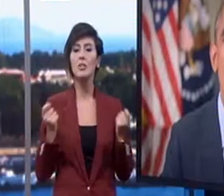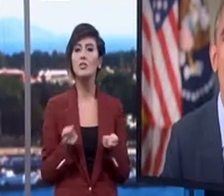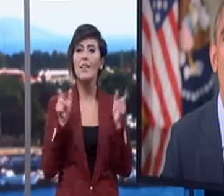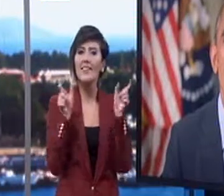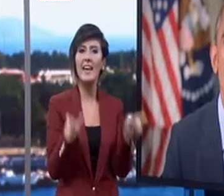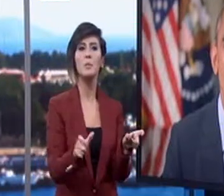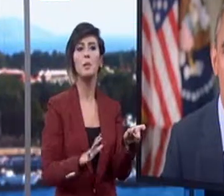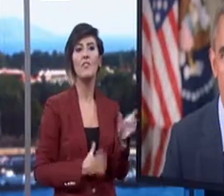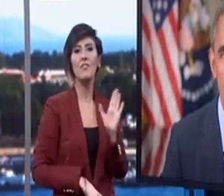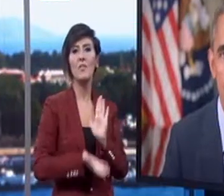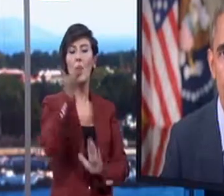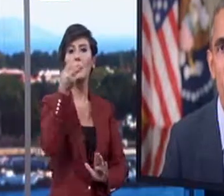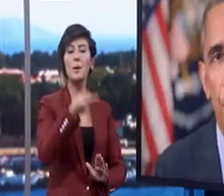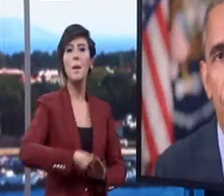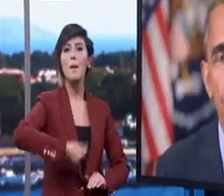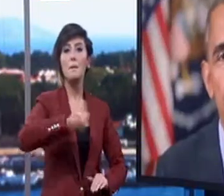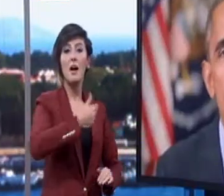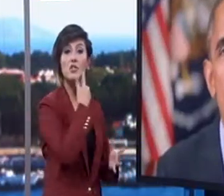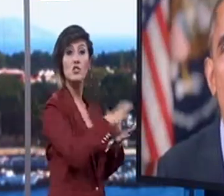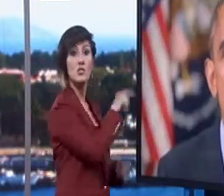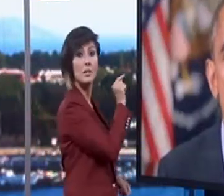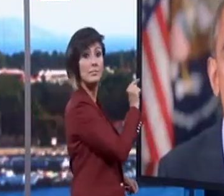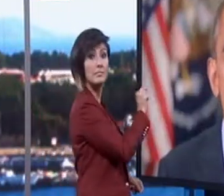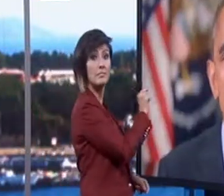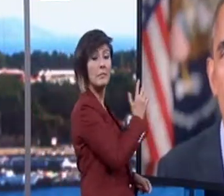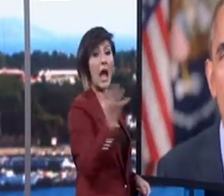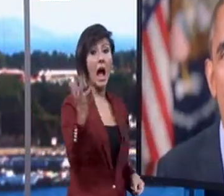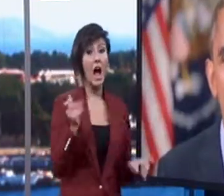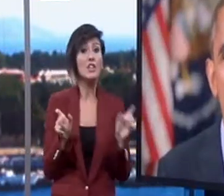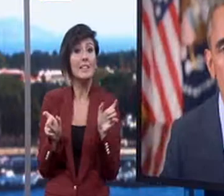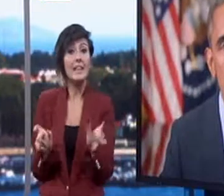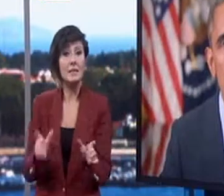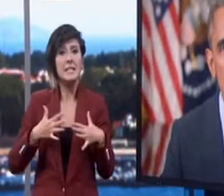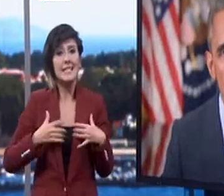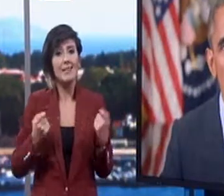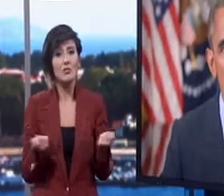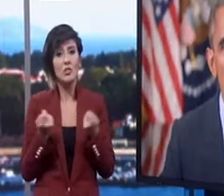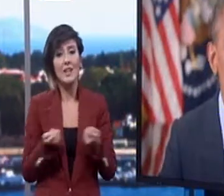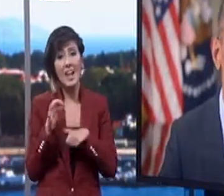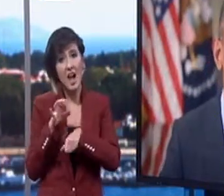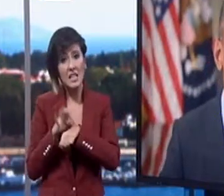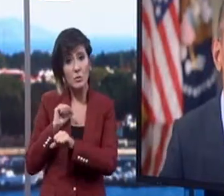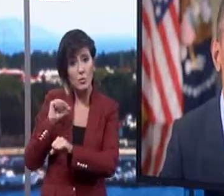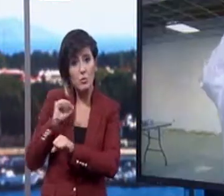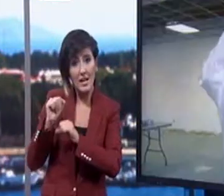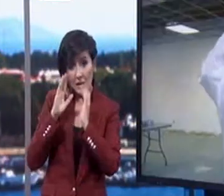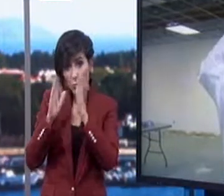çalışanlarına yönelik tedbirler de arttırılıyor. Amerikan Başkanı Barack Obama, alınacak tedbirlerin sağlık çalışanlarının hastalıkla mücadeleye